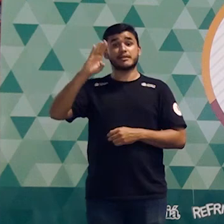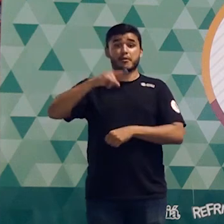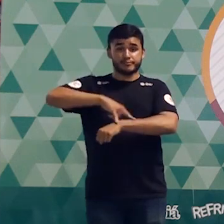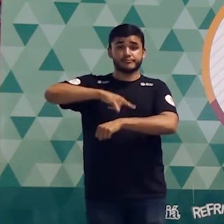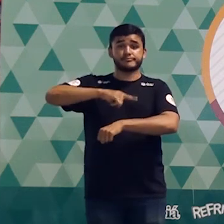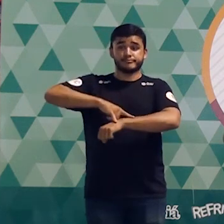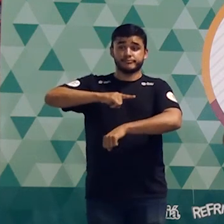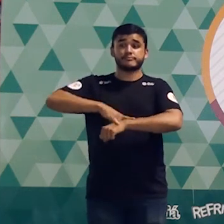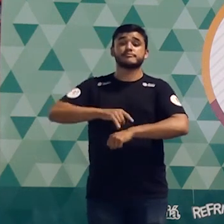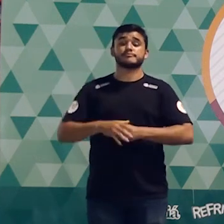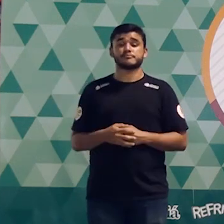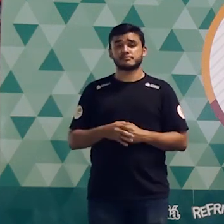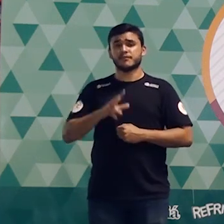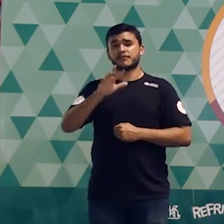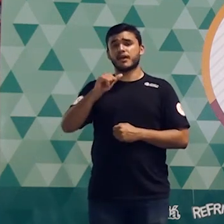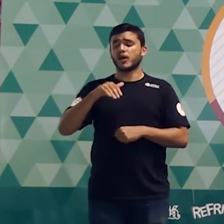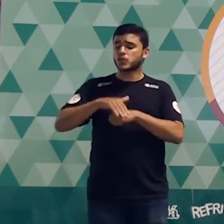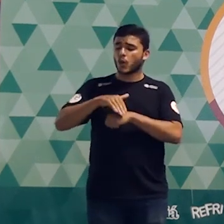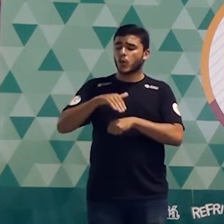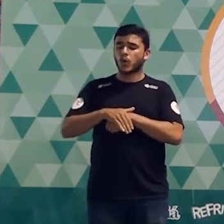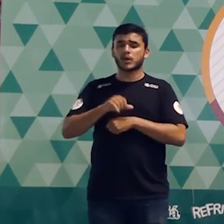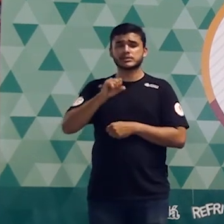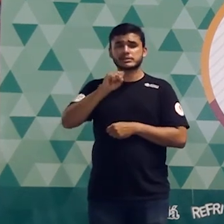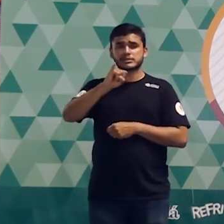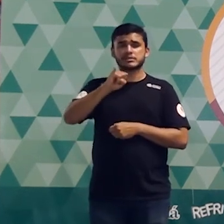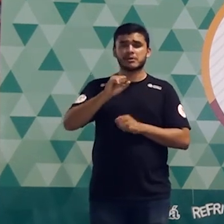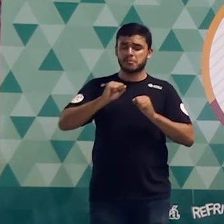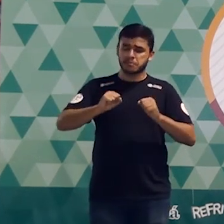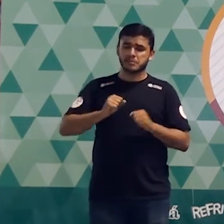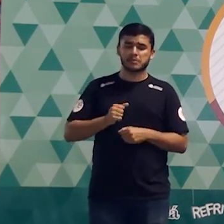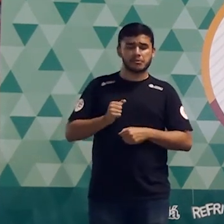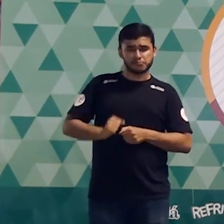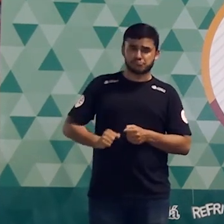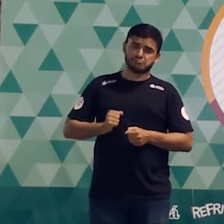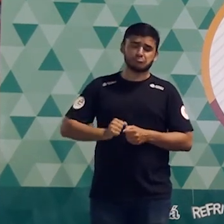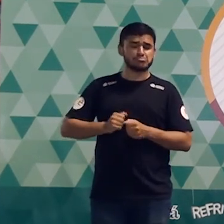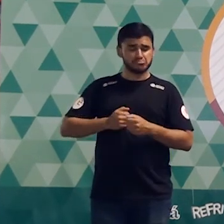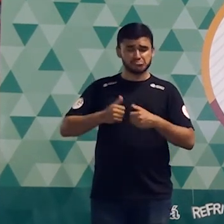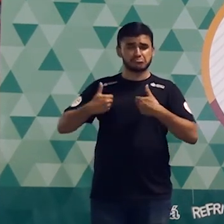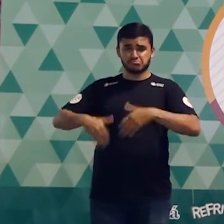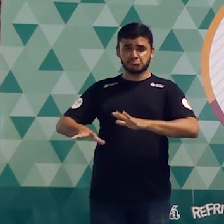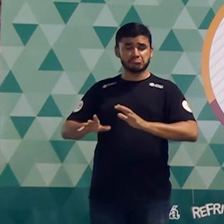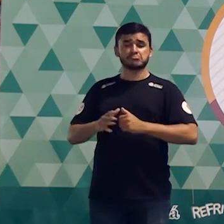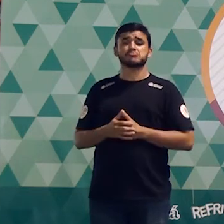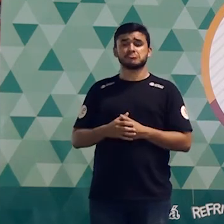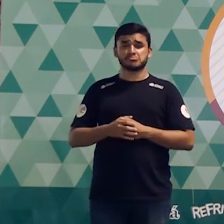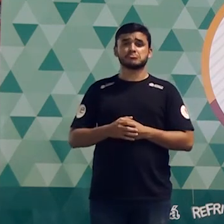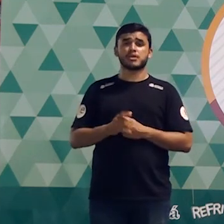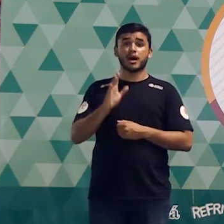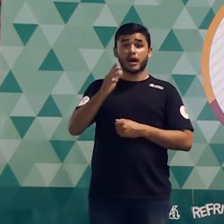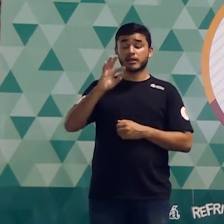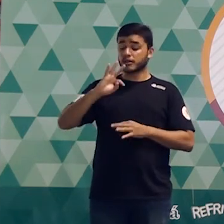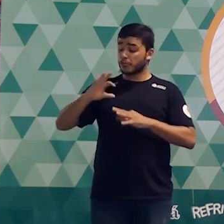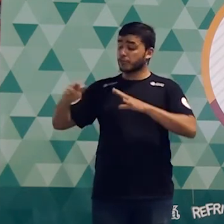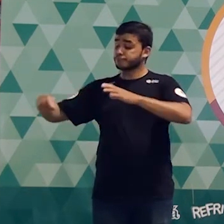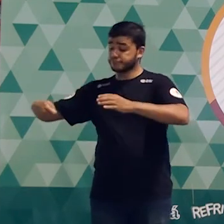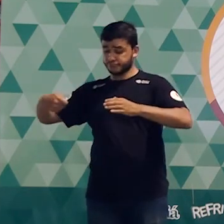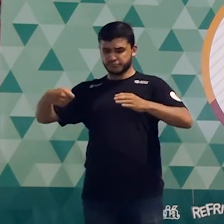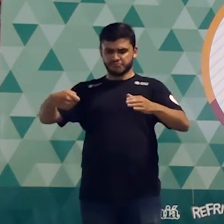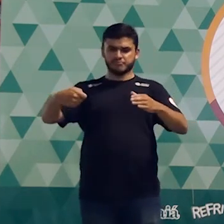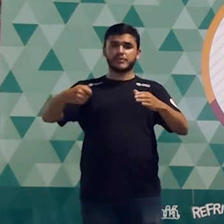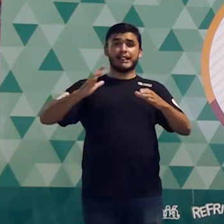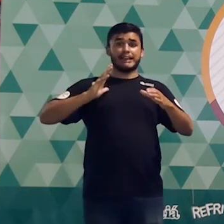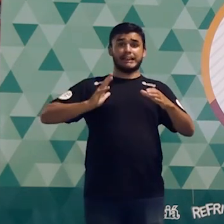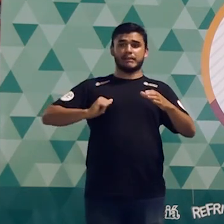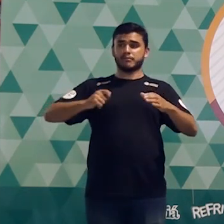certo? Durante a noite, mas quando o cara tinha aquela necessidade, também vinham as sólidas, e aí de manhã cedo você tinha que se desfazer daquilo. Pense